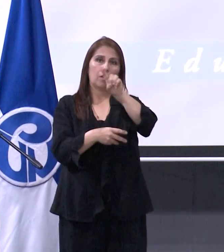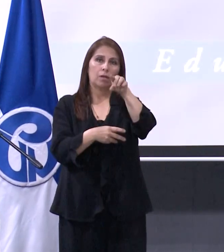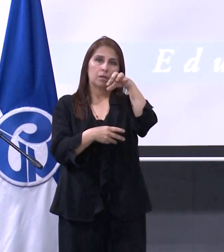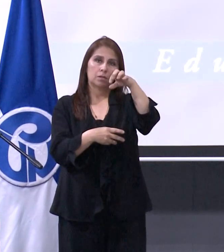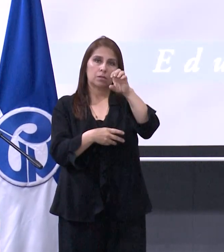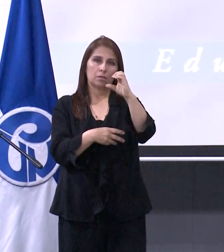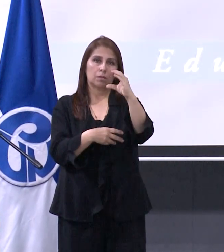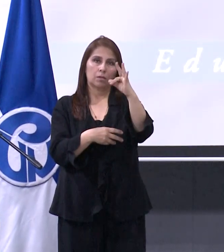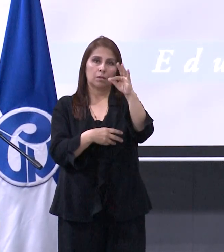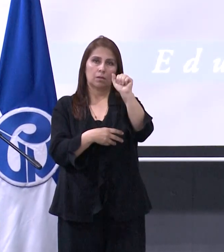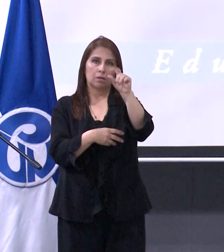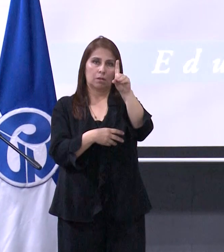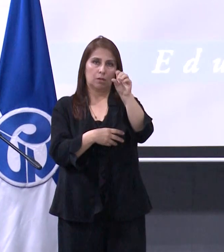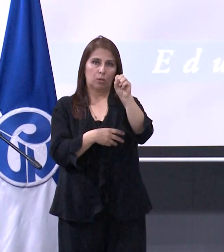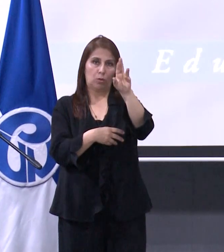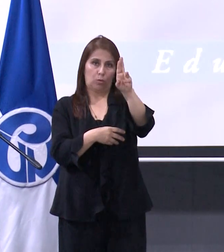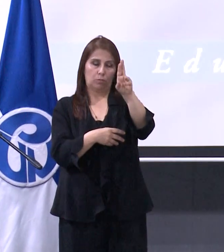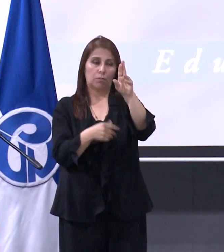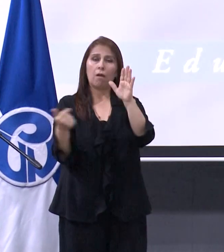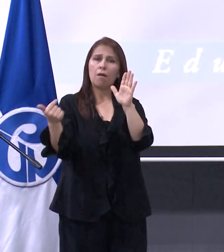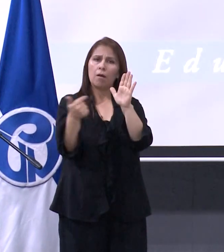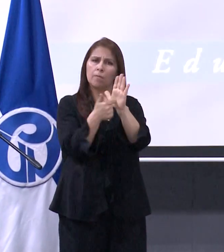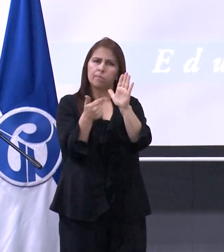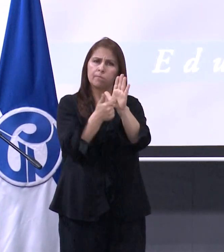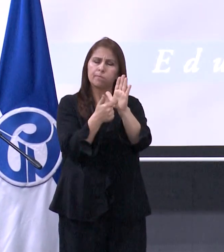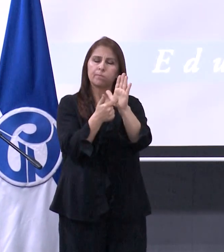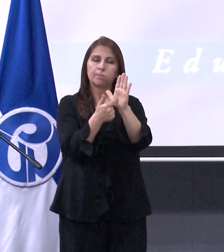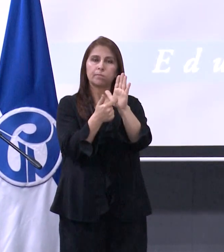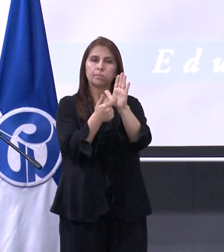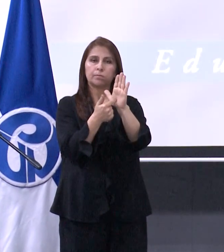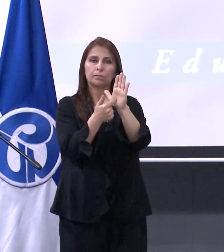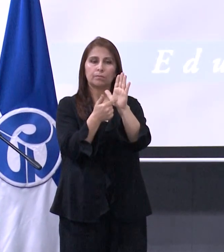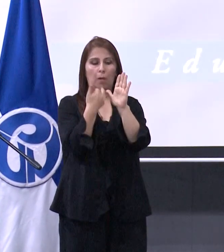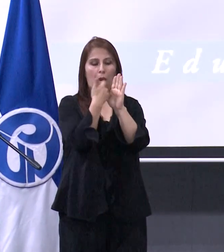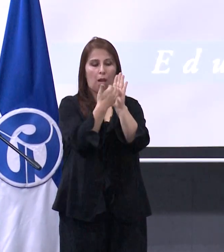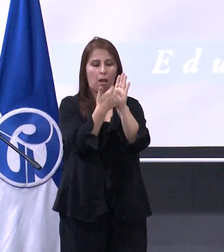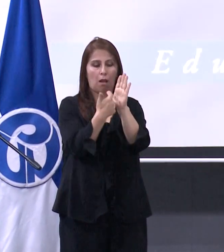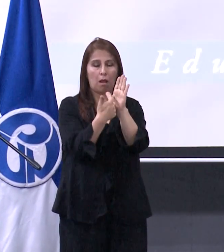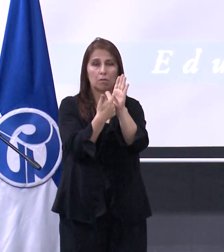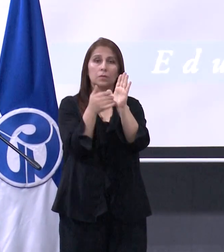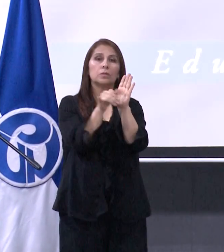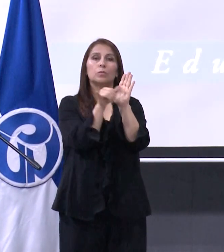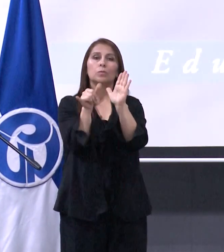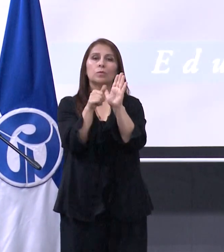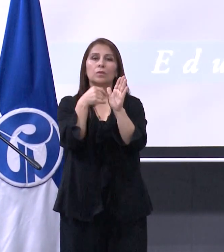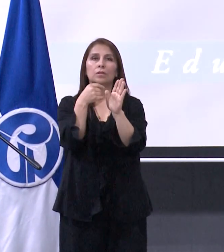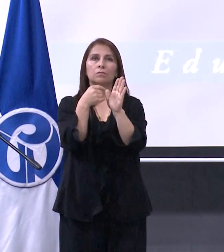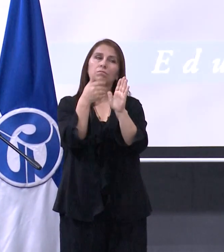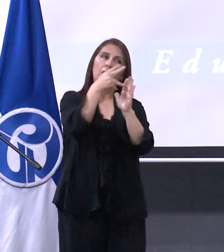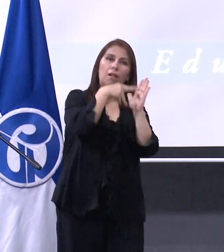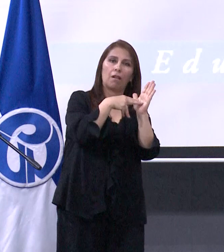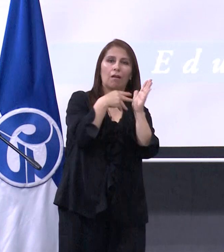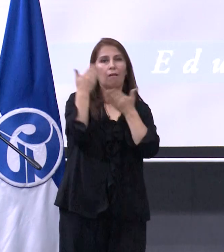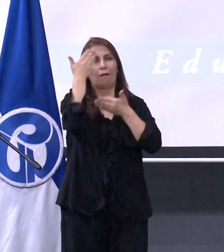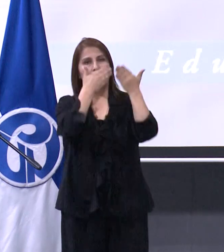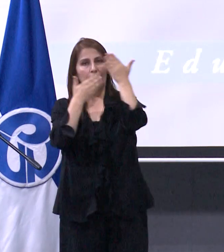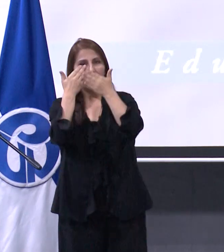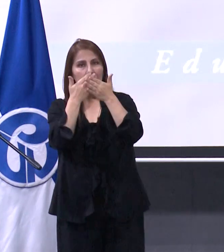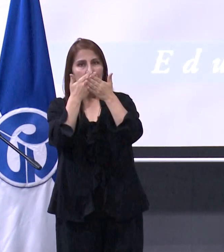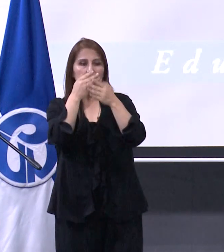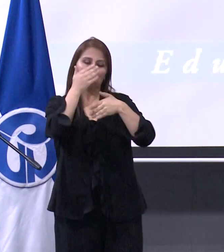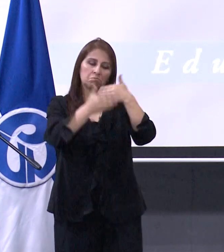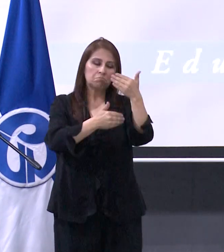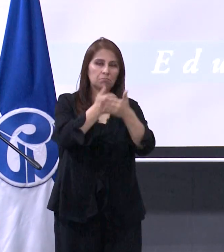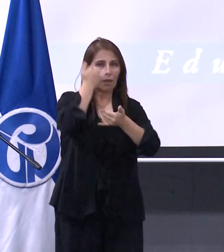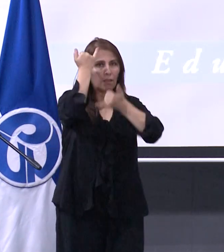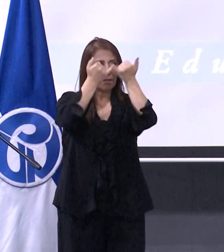columna e ir realizando algunos análisis y también irá ampliando algunas